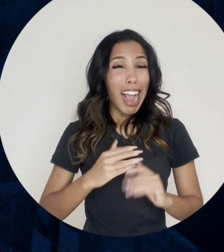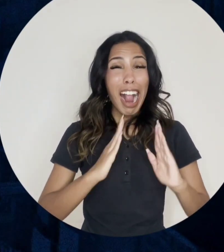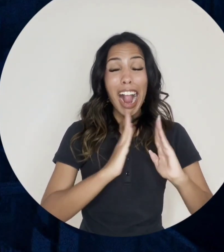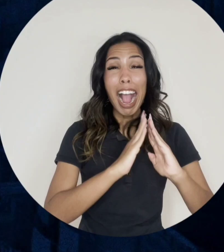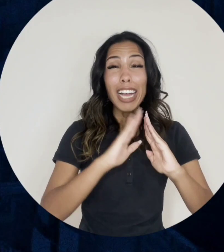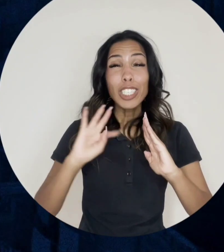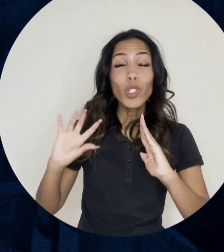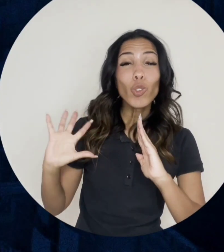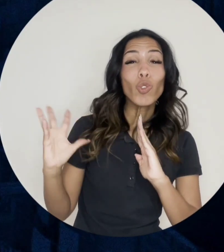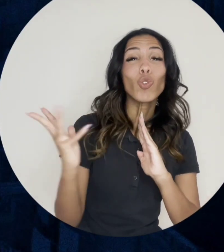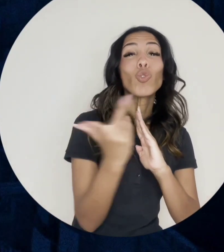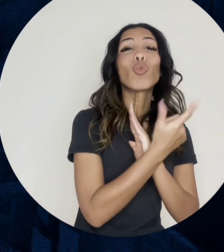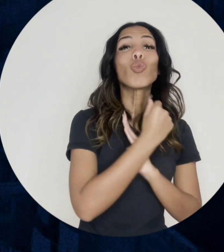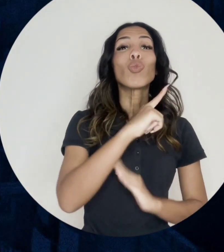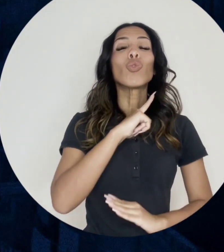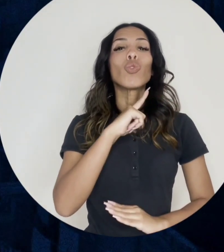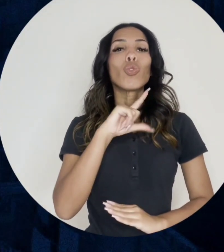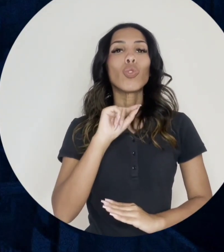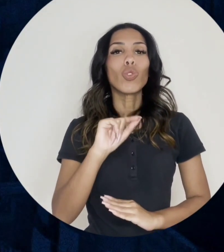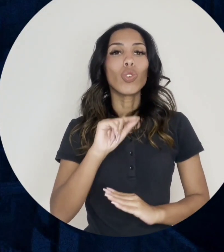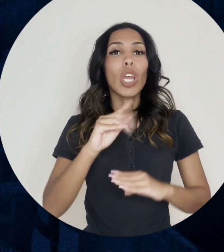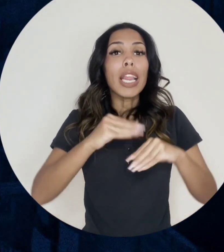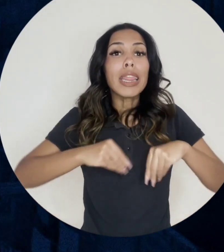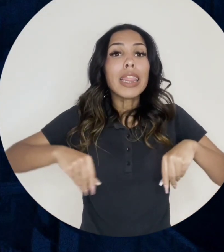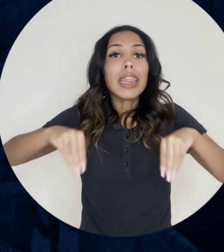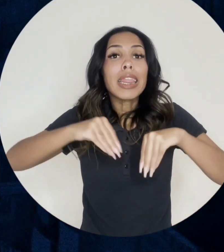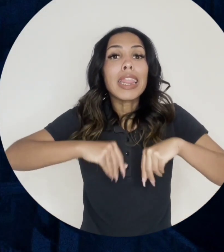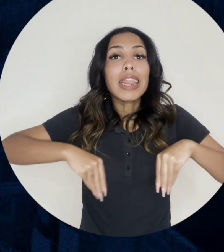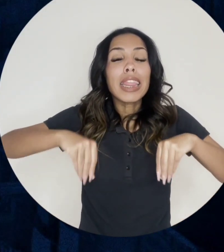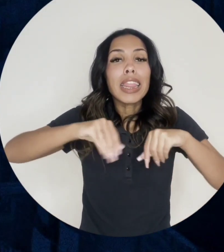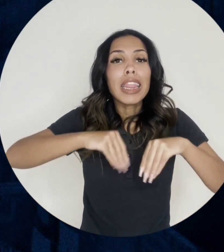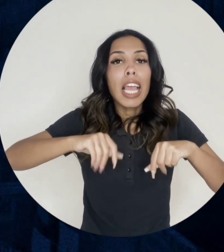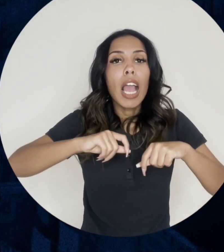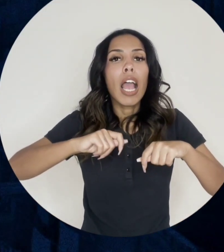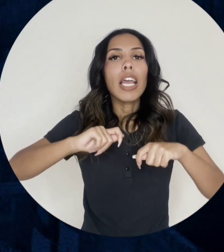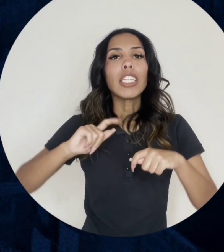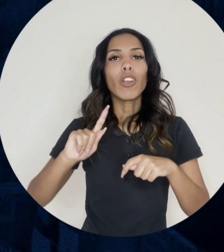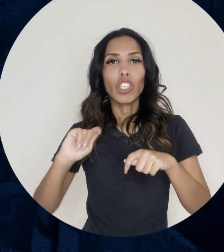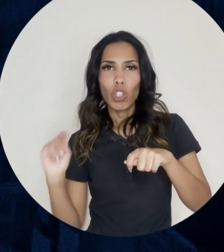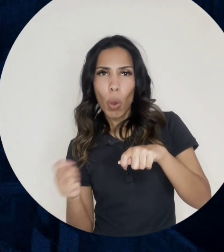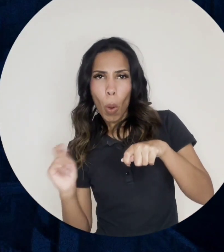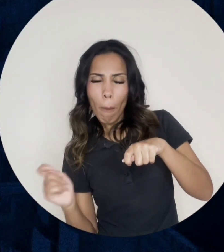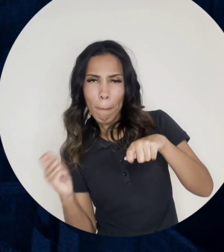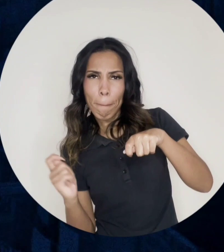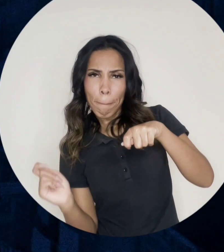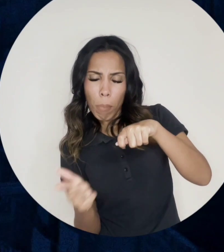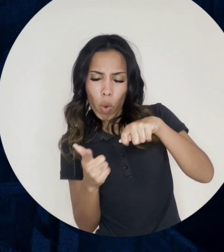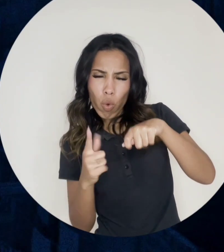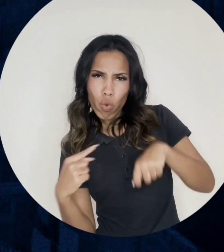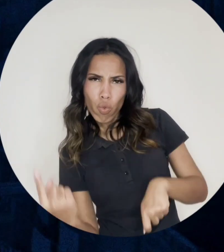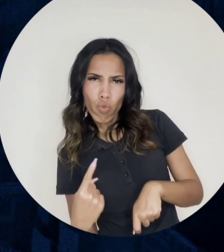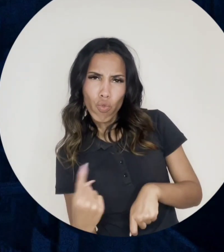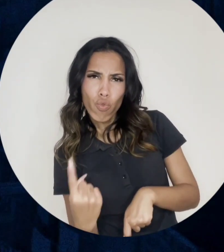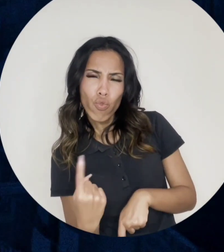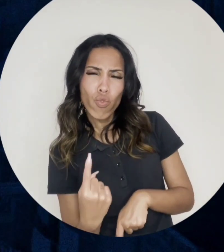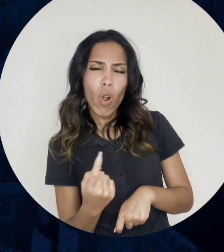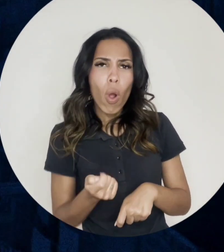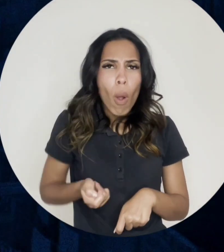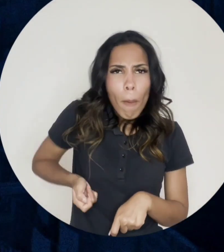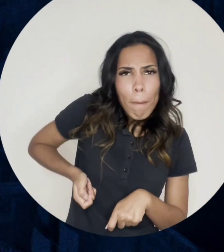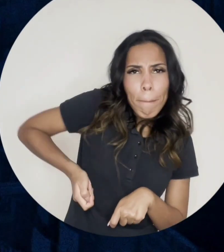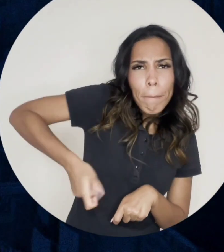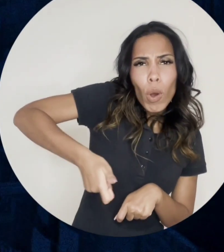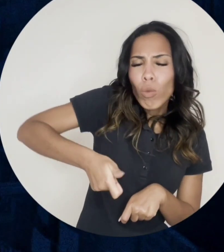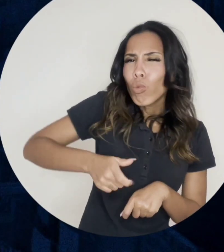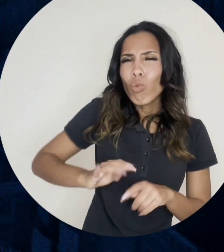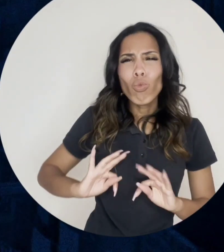casas, tinha terra, a gente podia brincar de peão, de bola de gude, tudo que era.